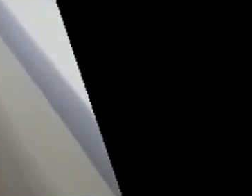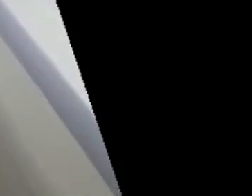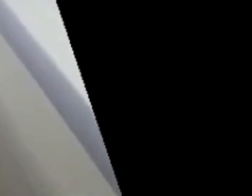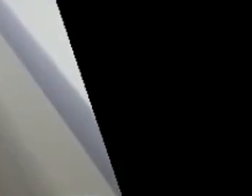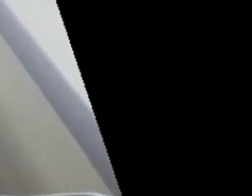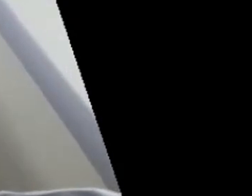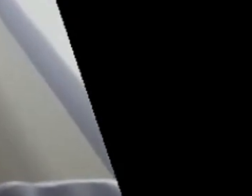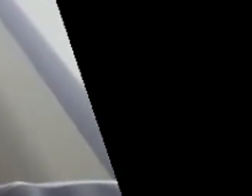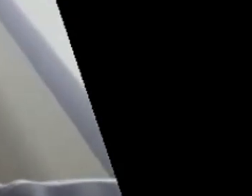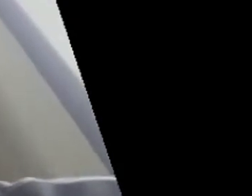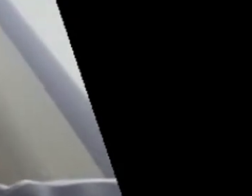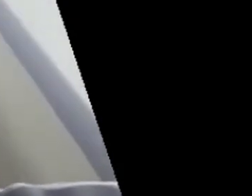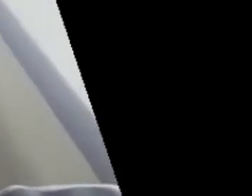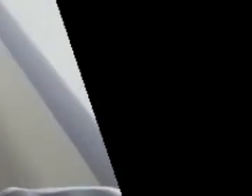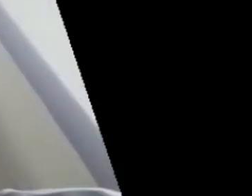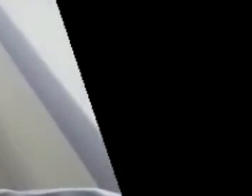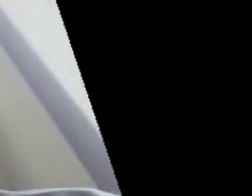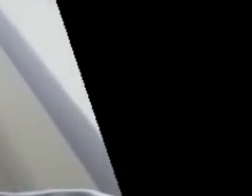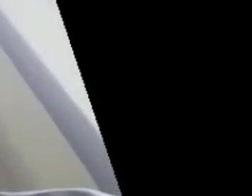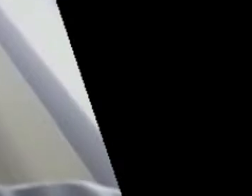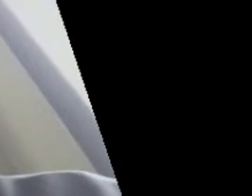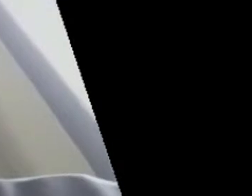aprende muitas coisas na vida. Então,